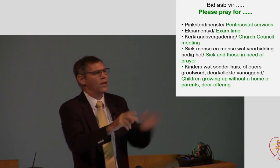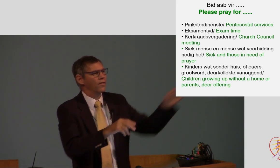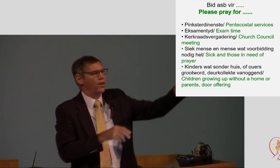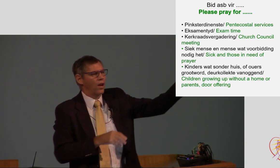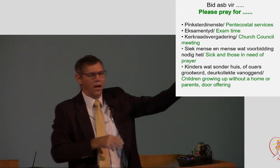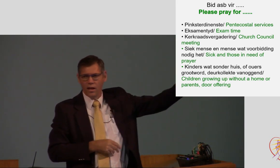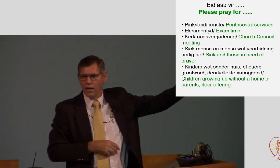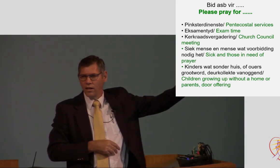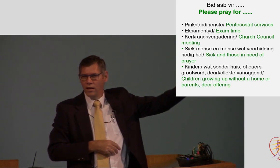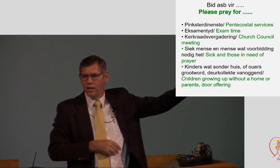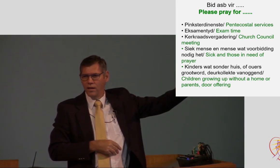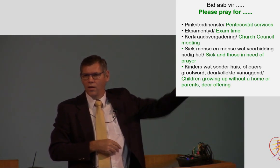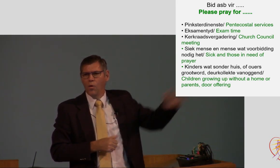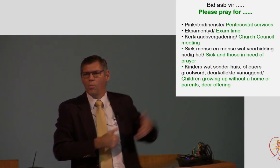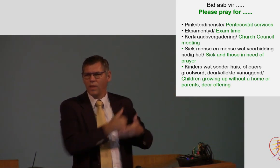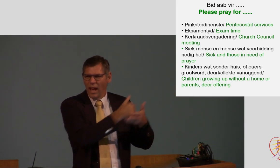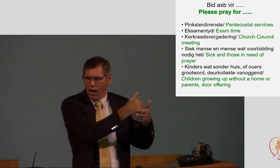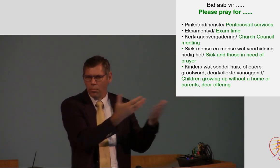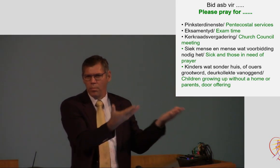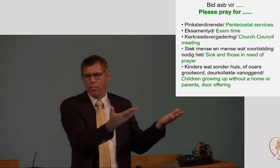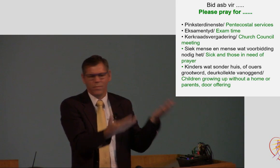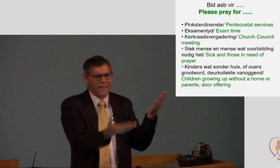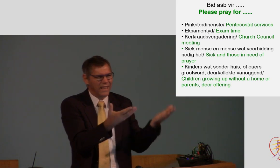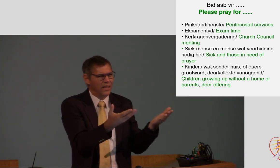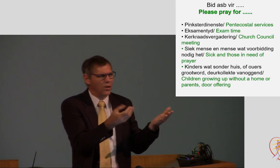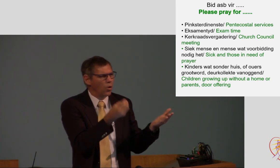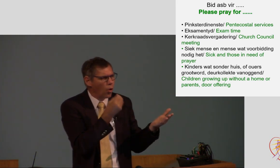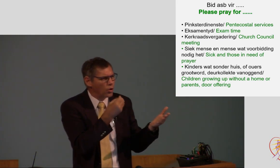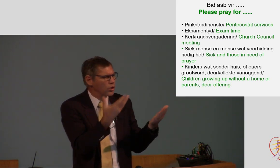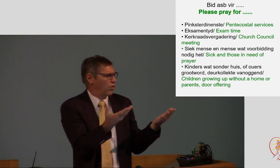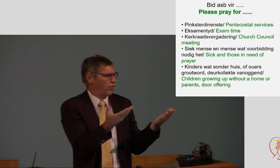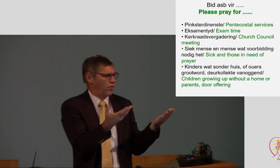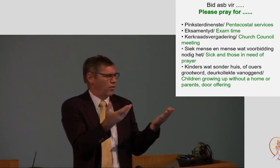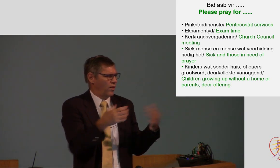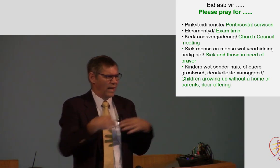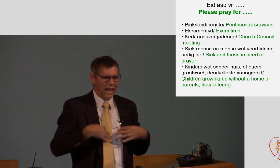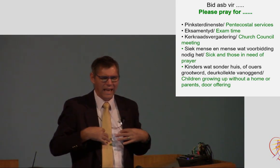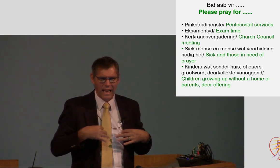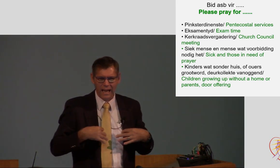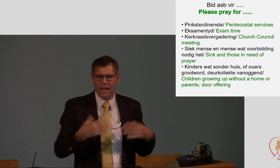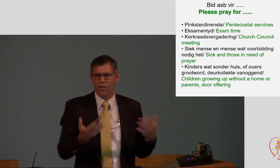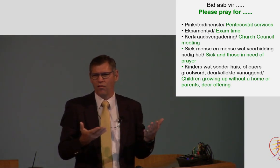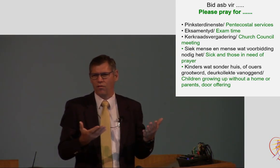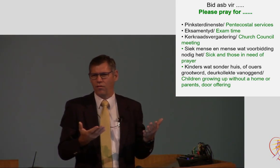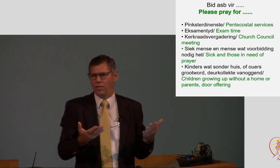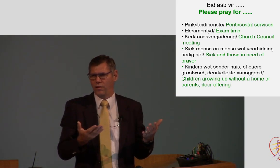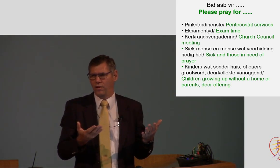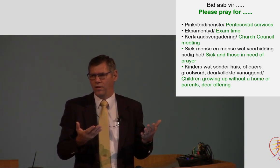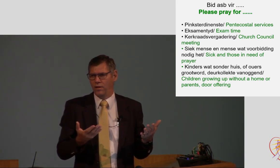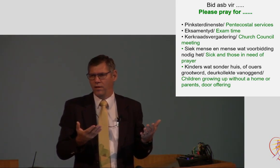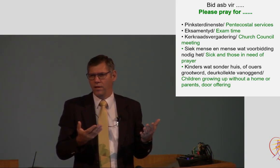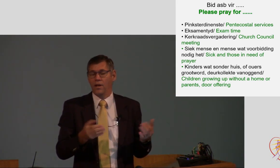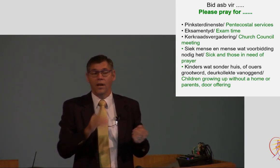hulle, om te help, miskien kos of klere. En